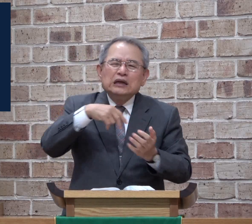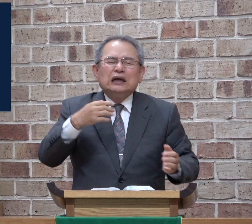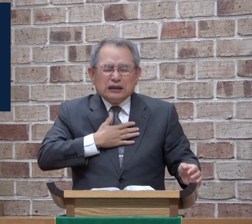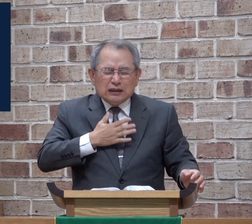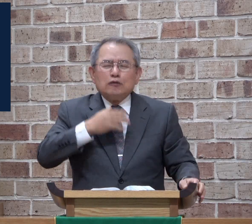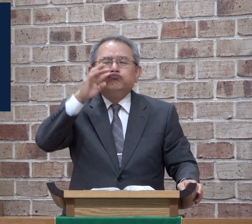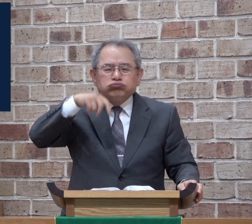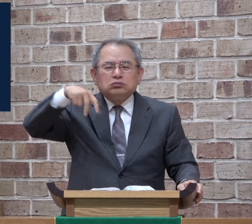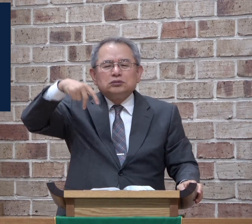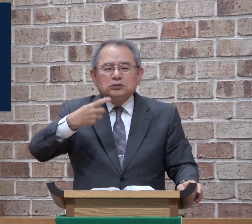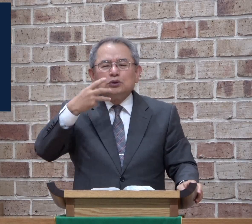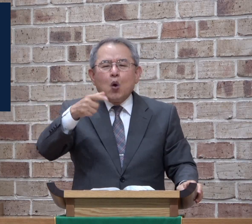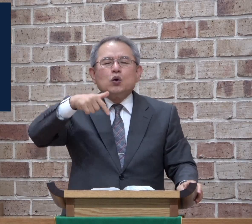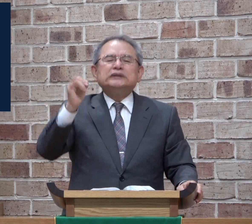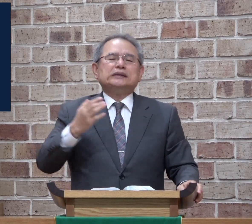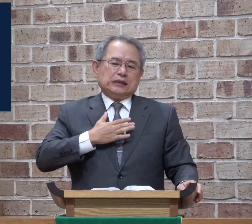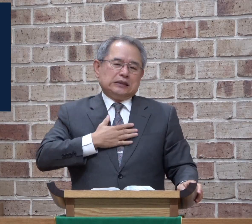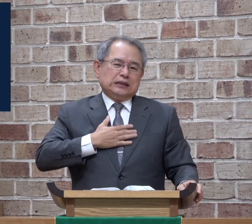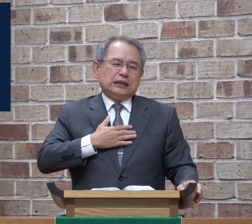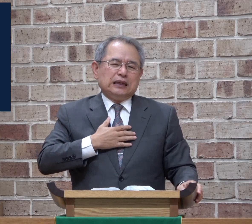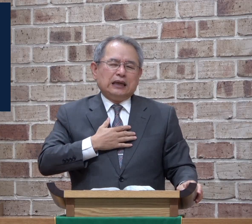귀신 들린 딸을 둔 엄마의 입장은